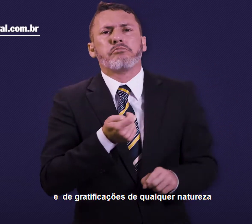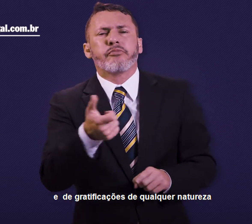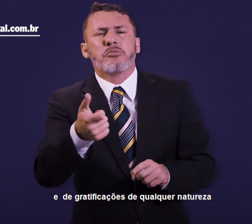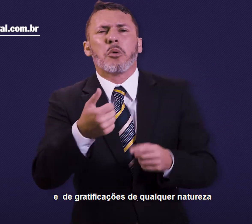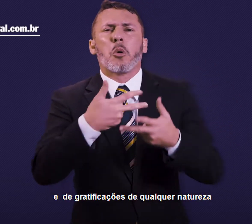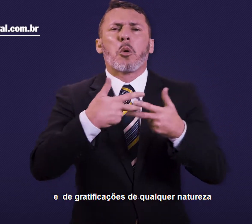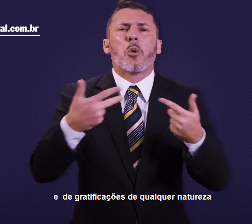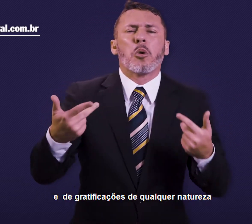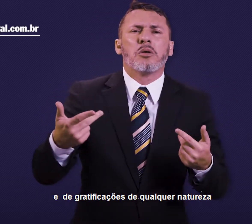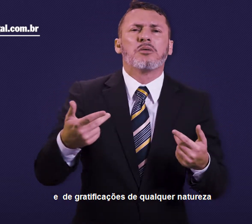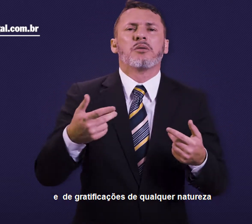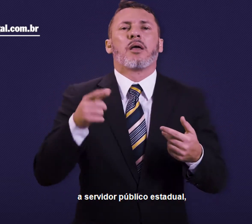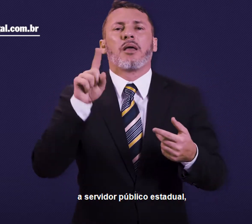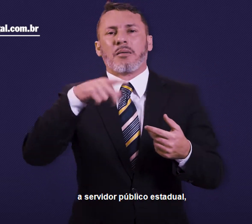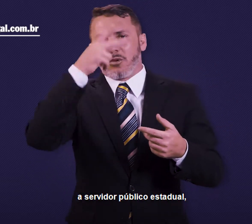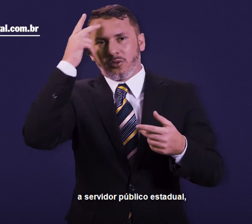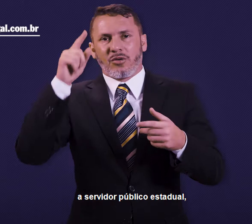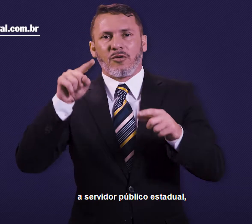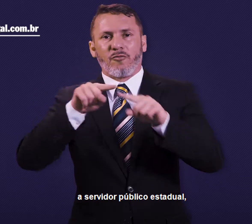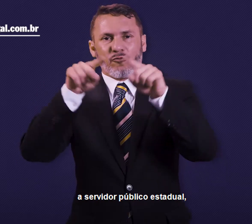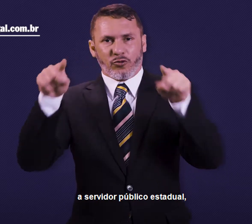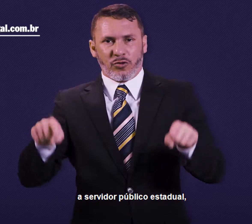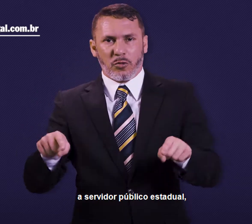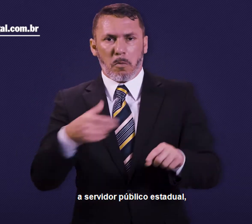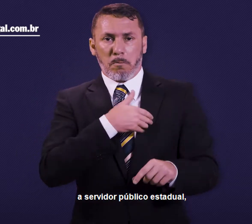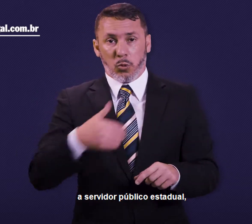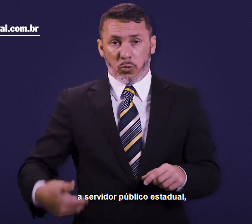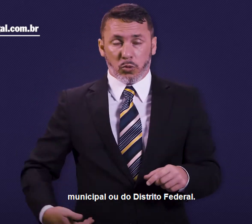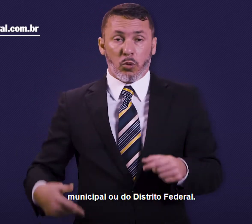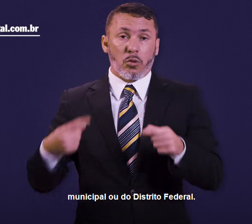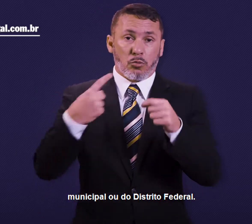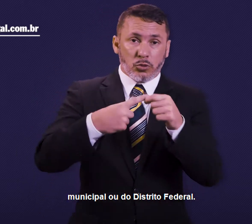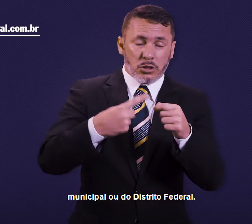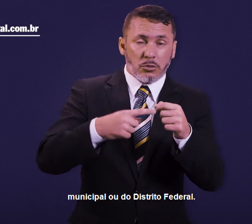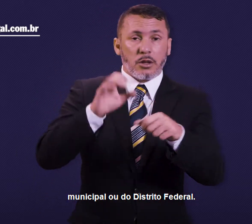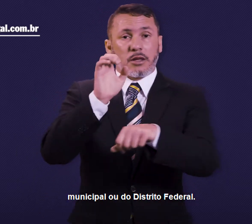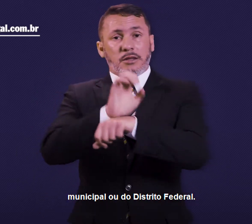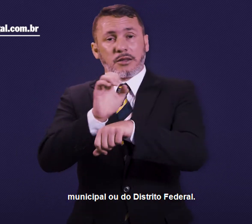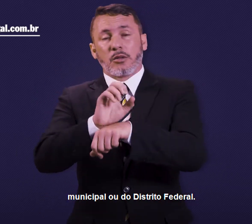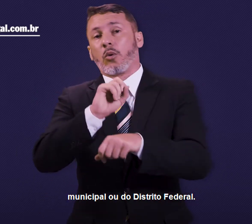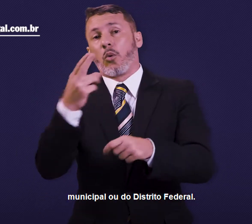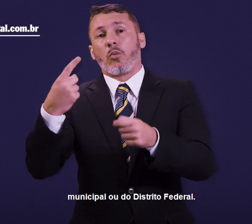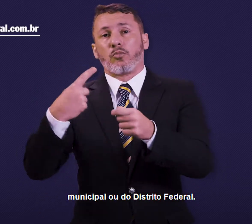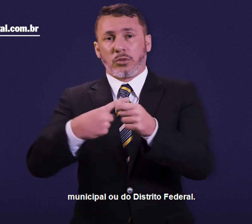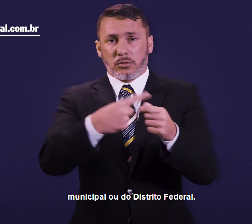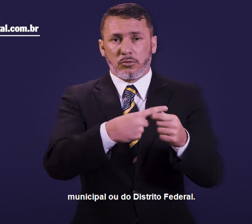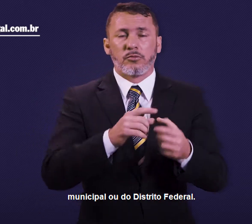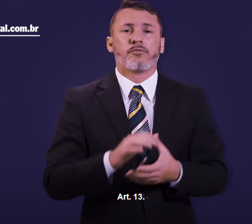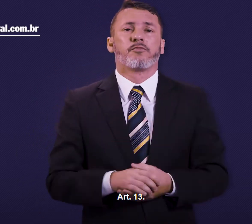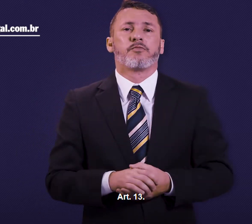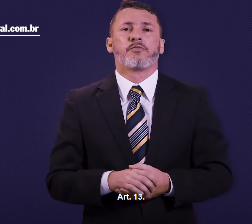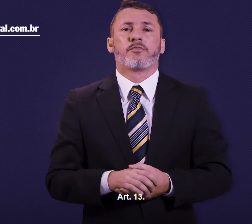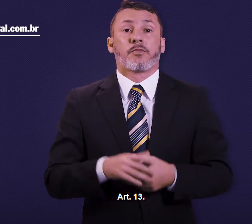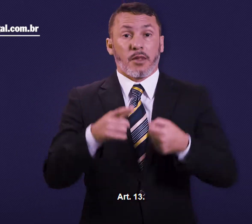de qualquer natureza a servidor público estadual, municipal ou do Distrito Federal. Artigo